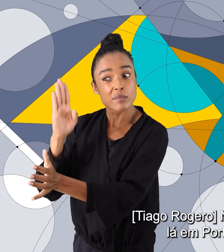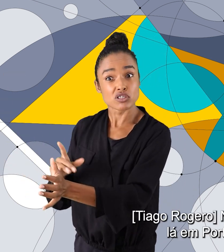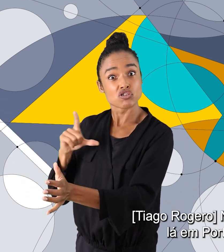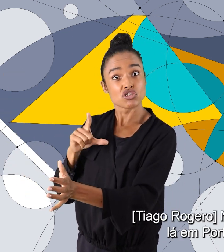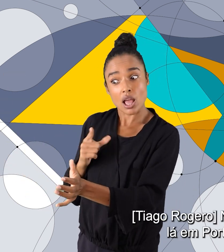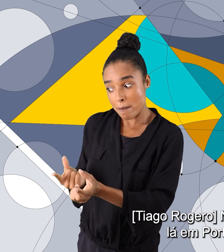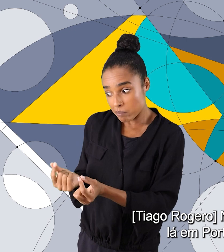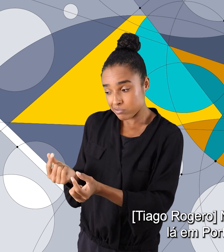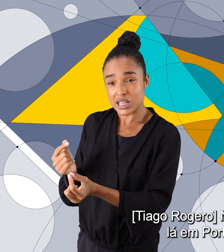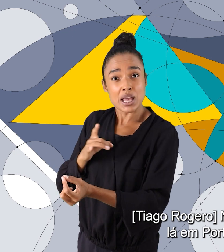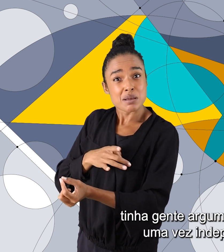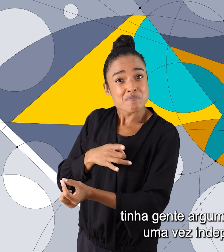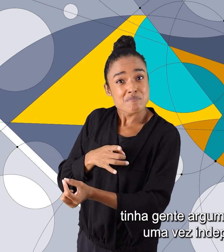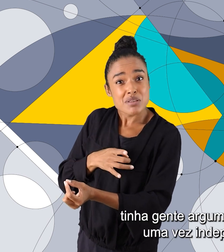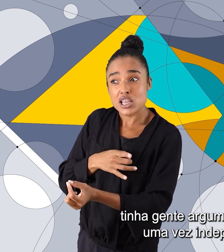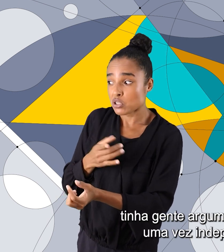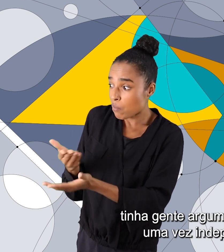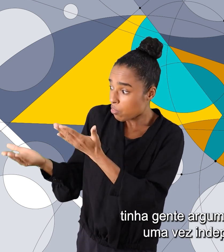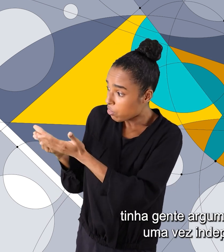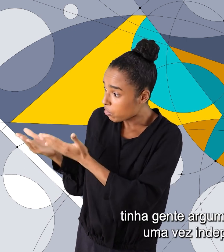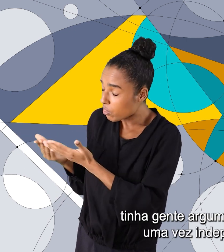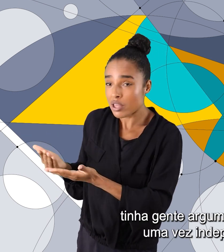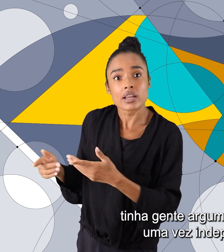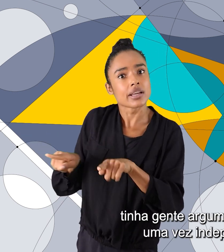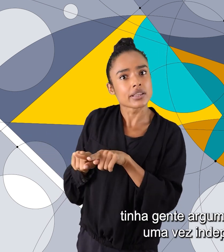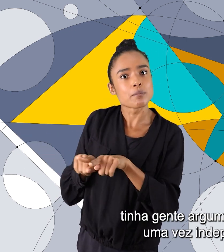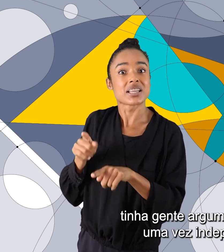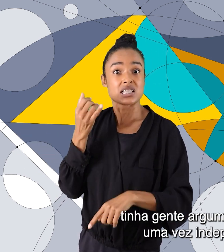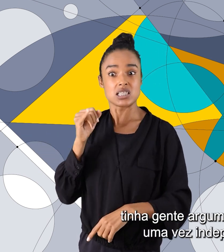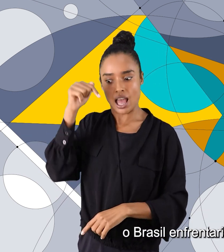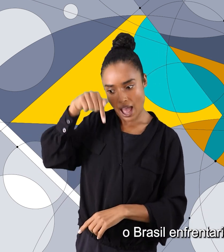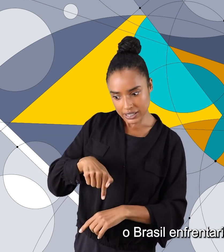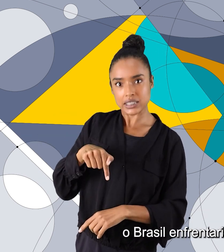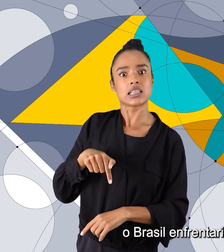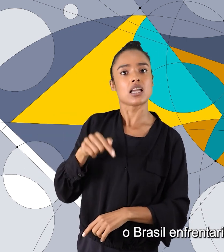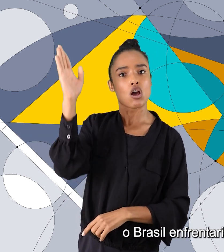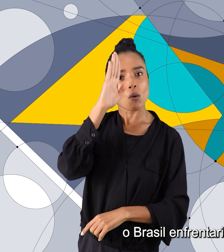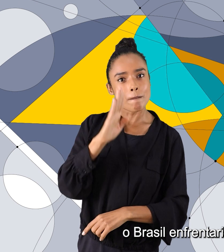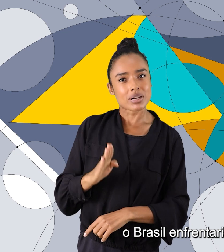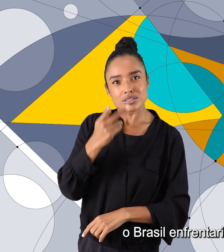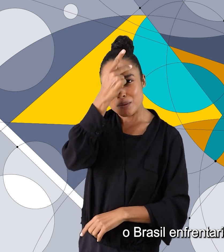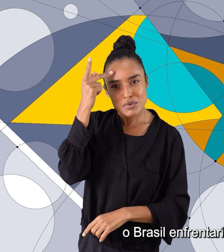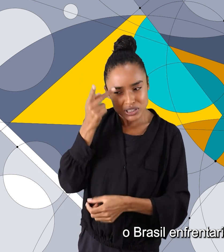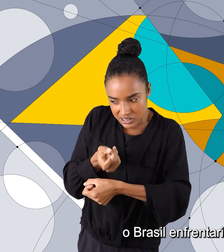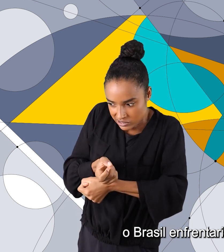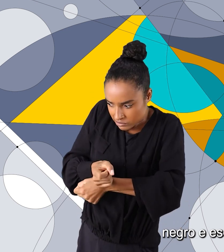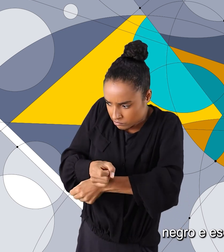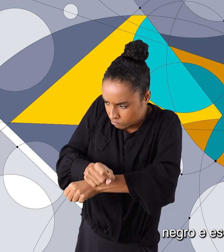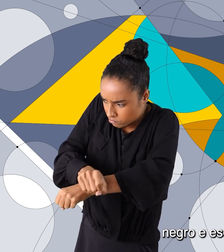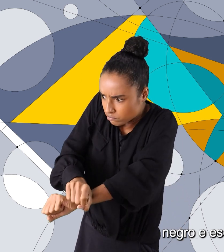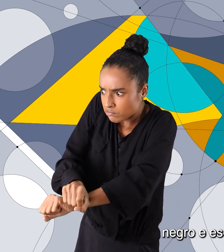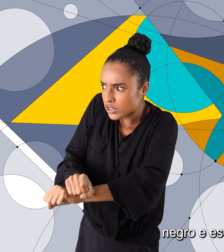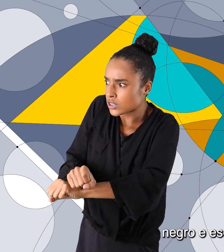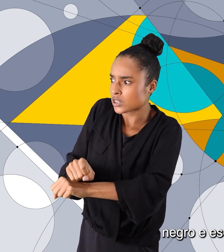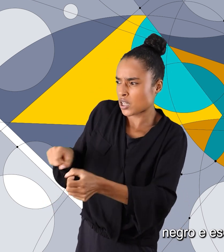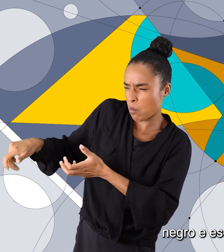Nas cortes, lá em Portugal, tinha gente argumentando que, uma vez independente, o Brasil enfrentaria um levante